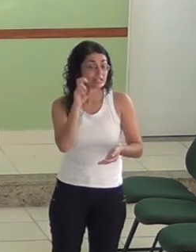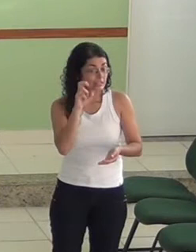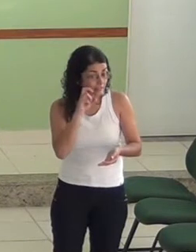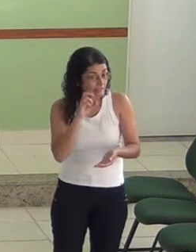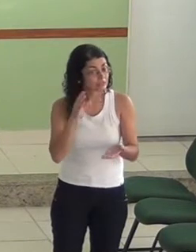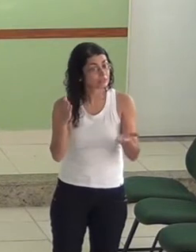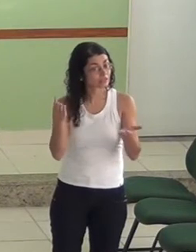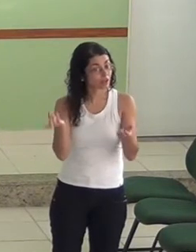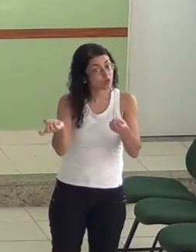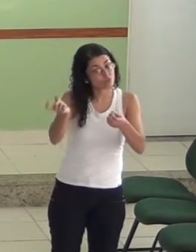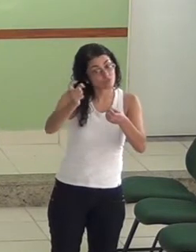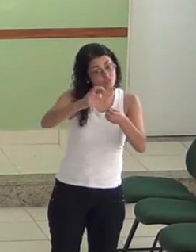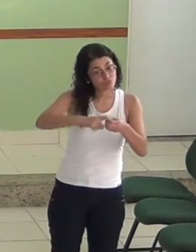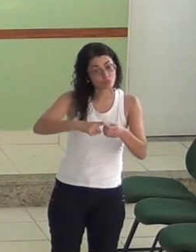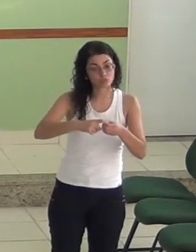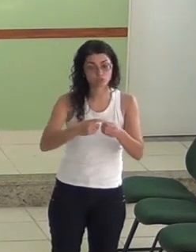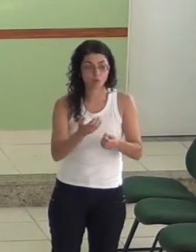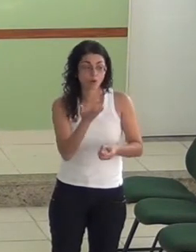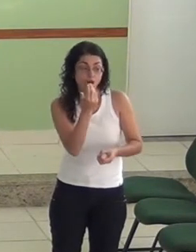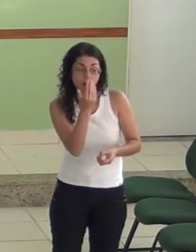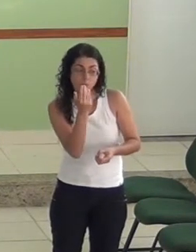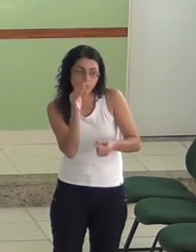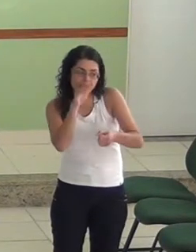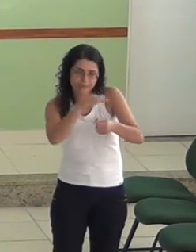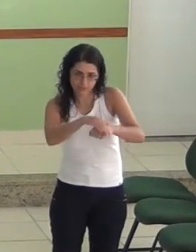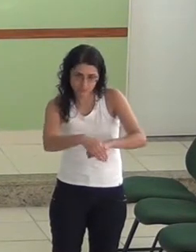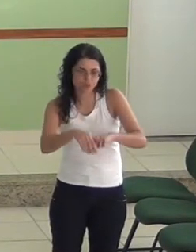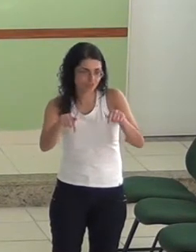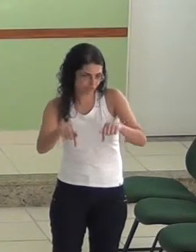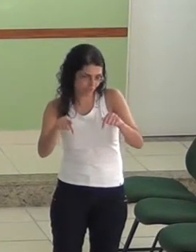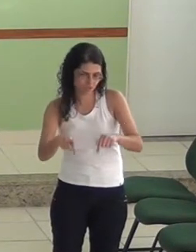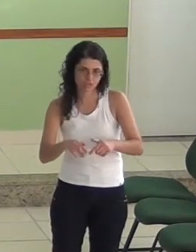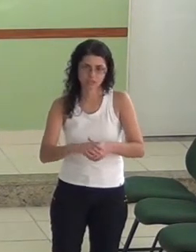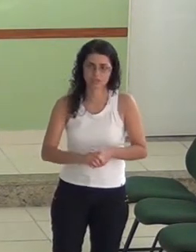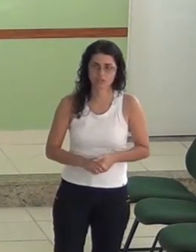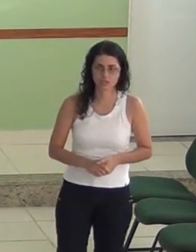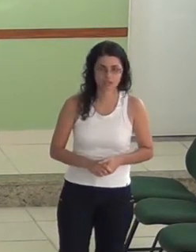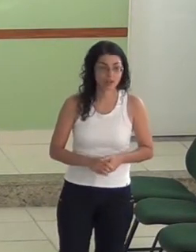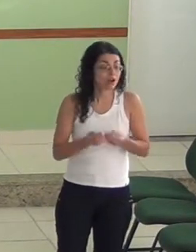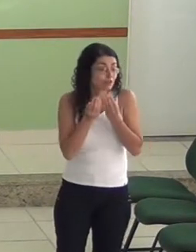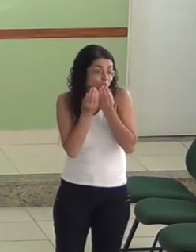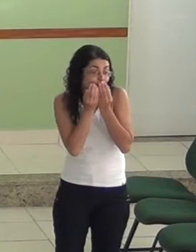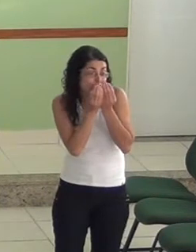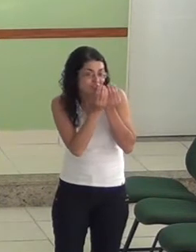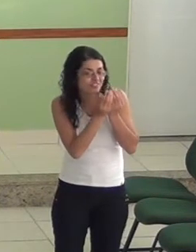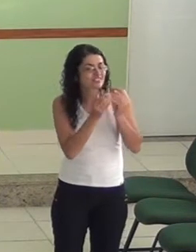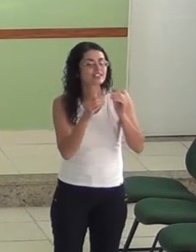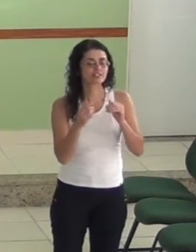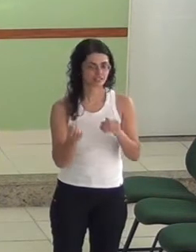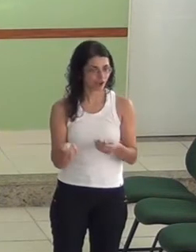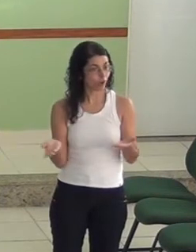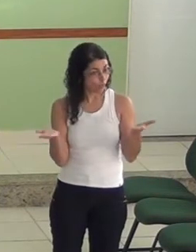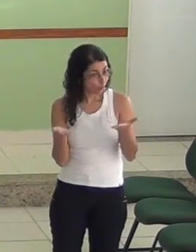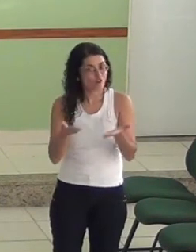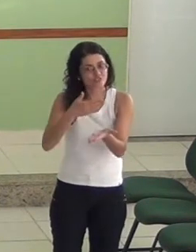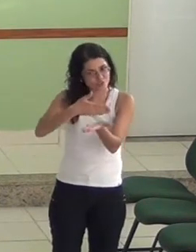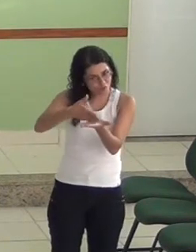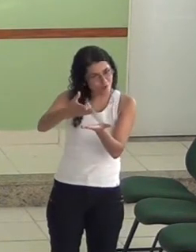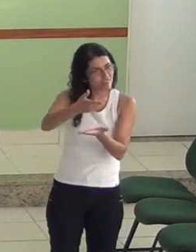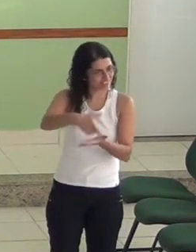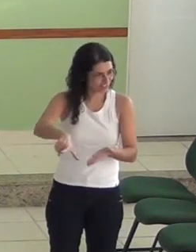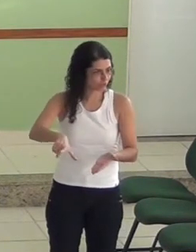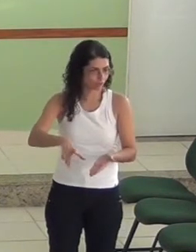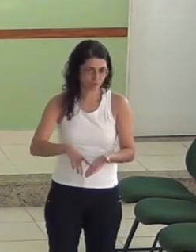também são missionários, na última quinta. Nossa cantina volta hoje. Lembrem que tudo